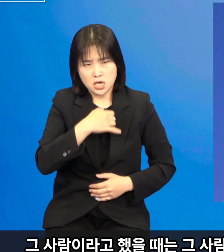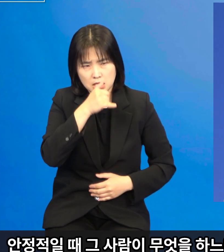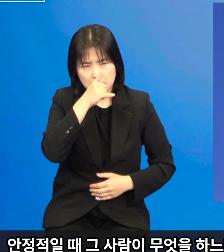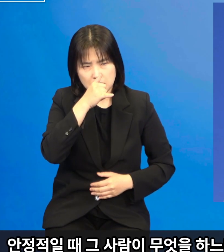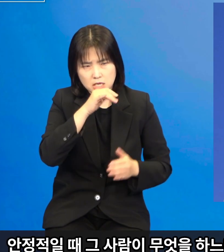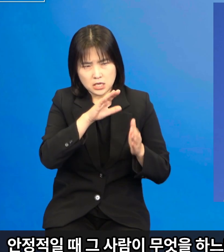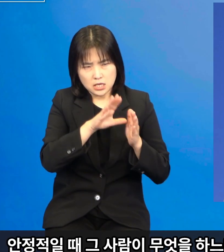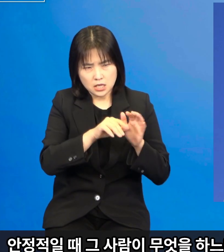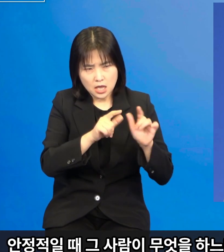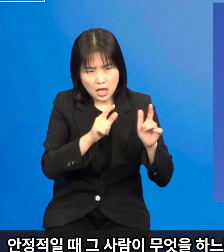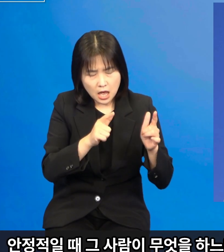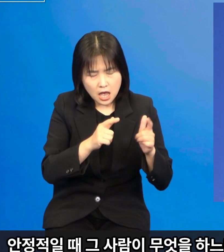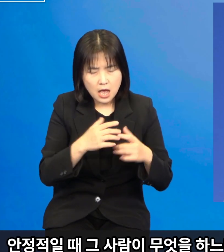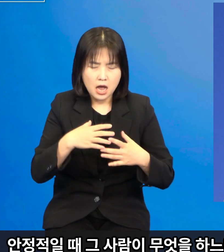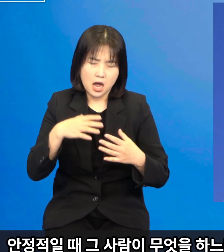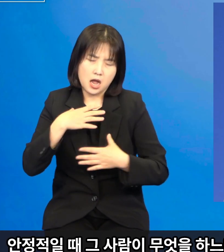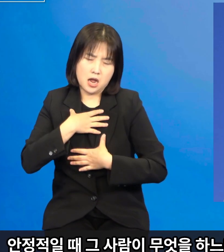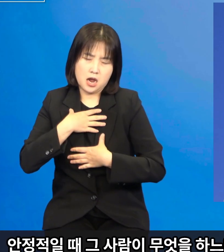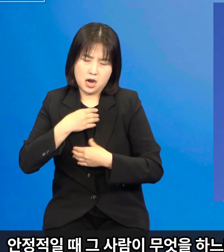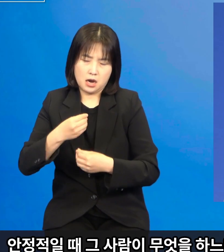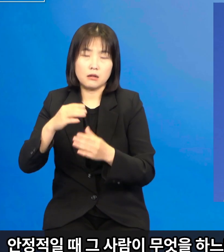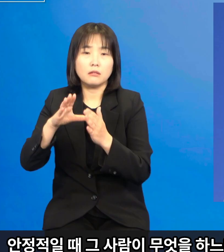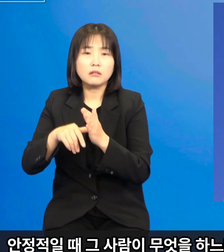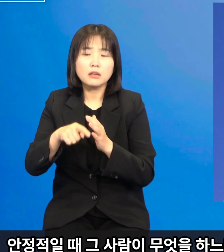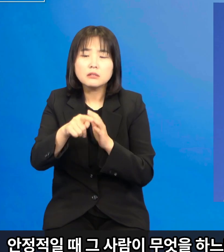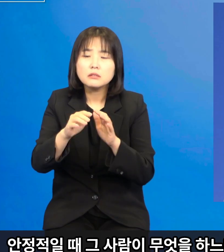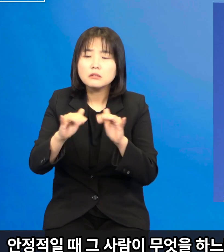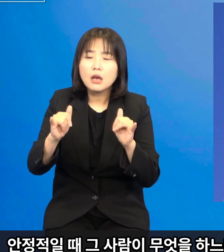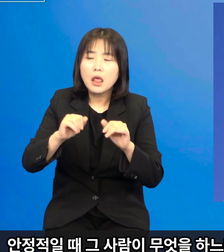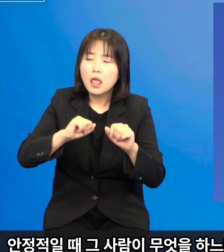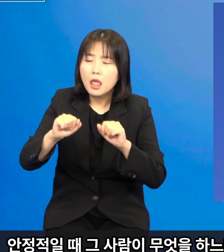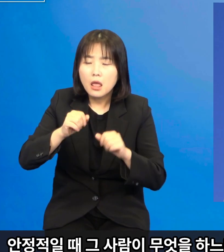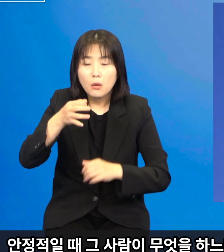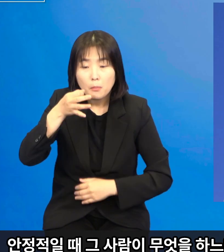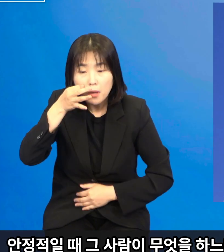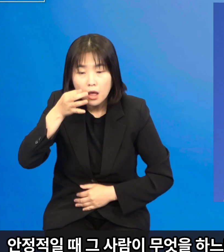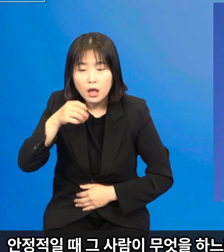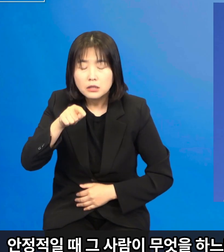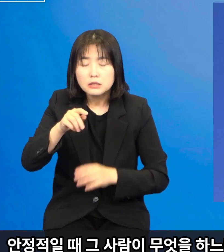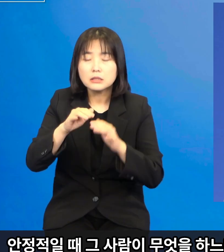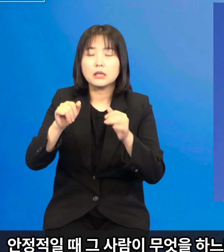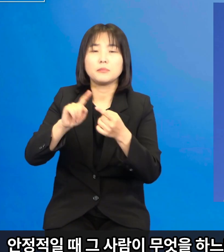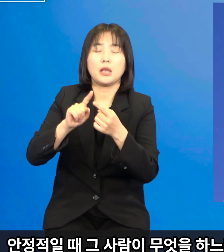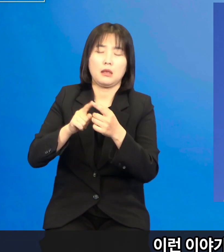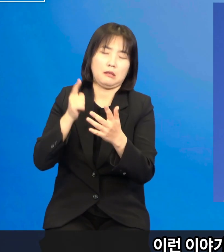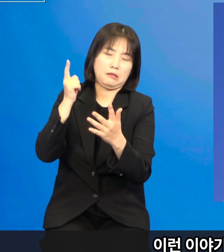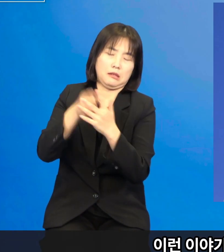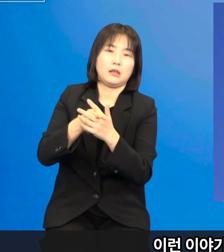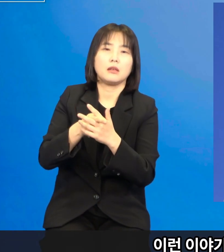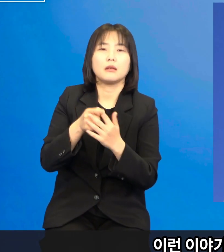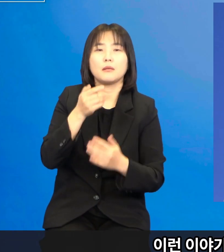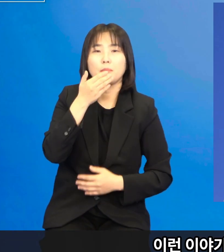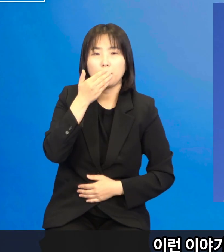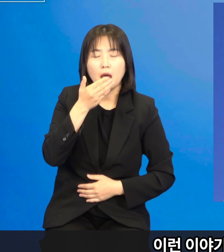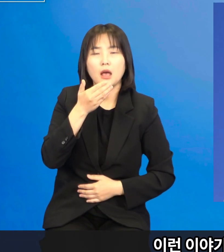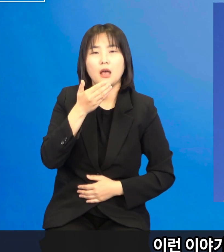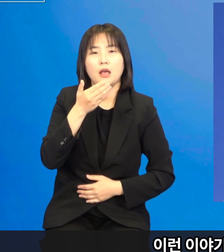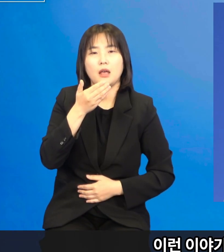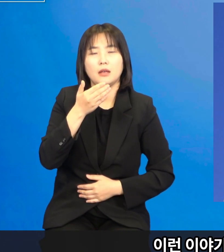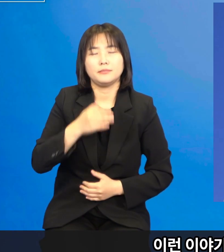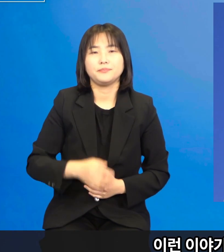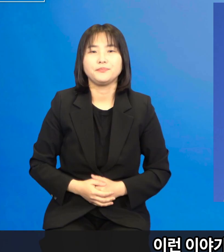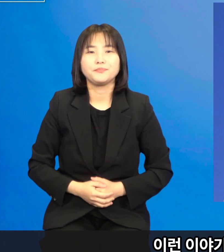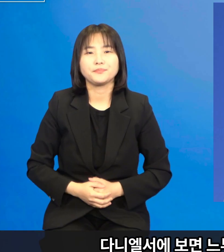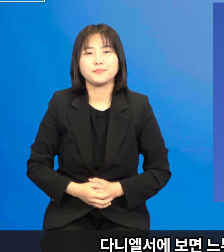아니고 안정적일 때 그 사람이 무엇을 하느냐를 보면 진짜 그 사람을 알 수 있다, 이런 이야기가